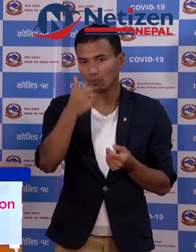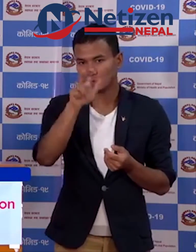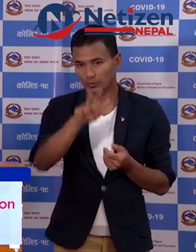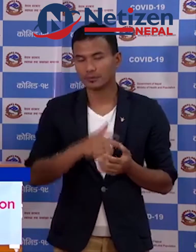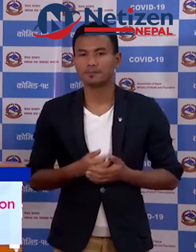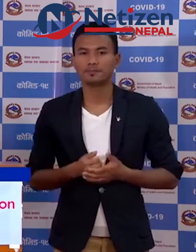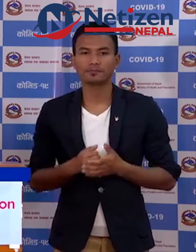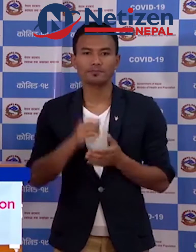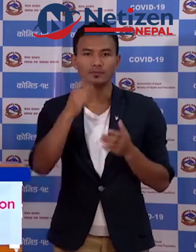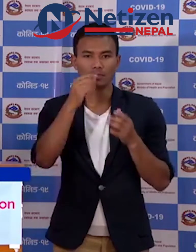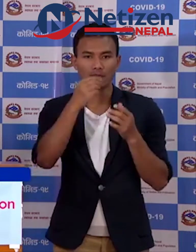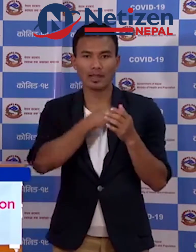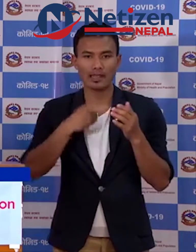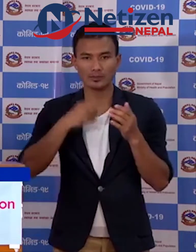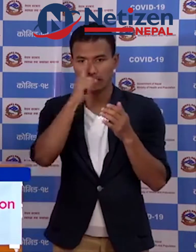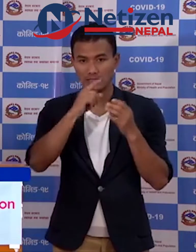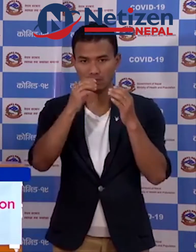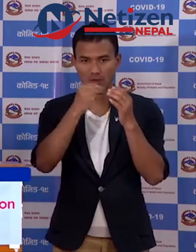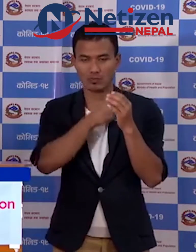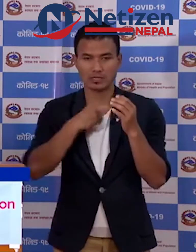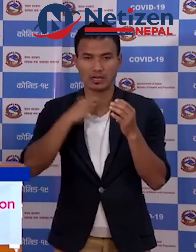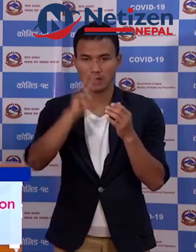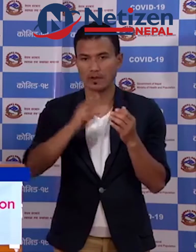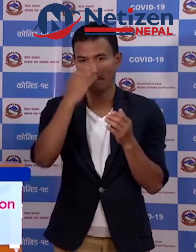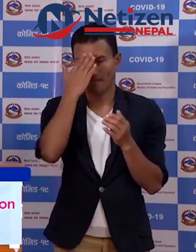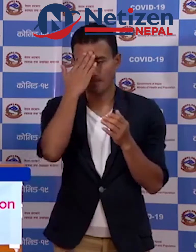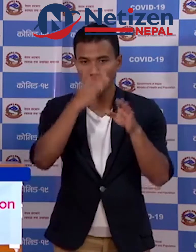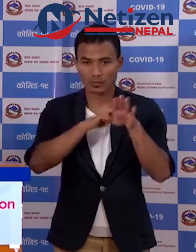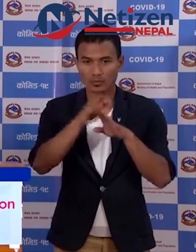1,66,668, आइसोलेसन में उपचार रहेका संक्रमितहरु